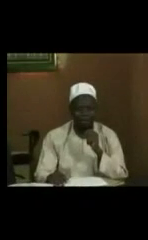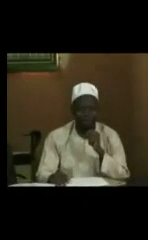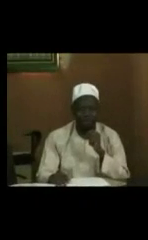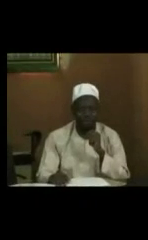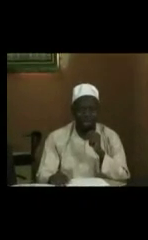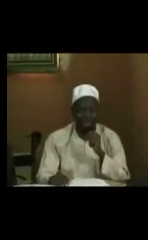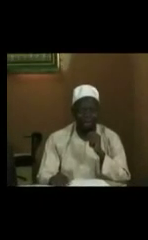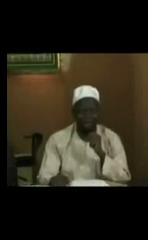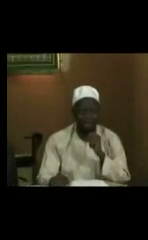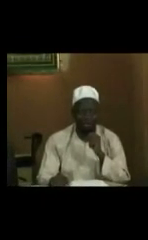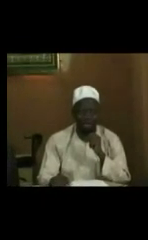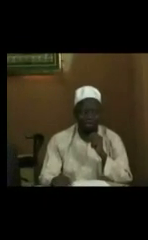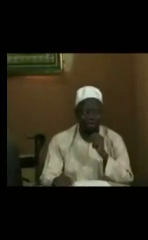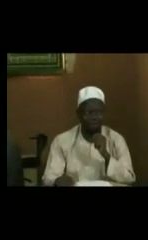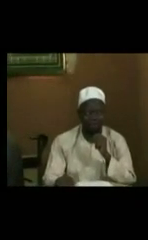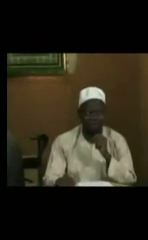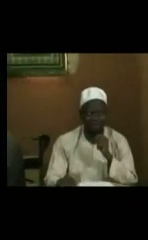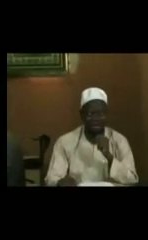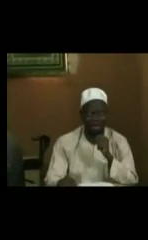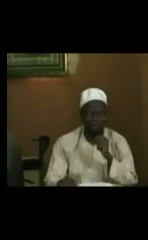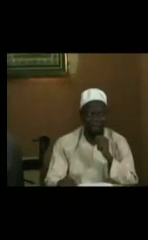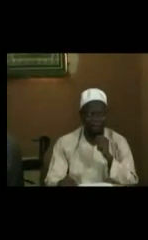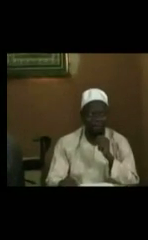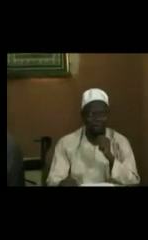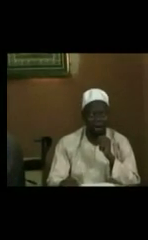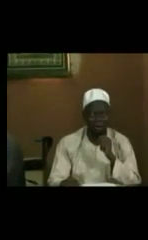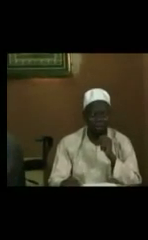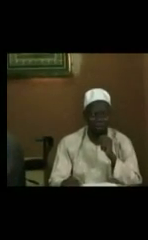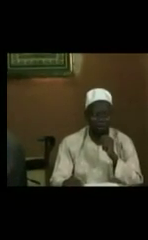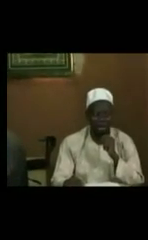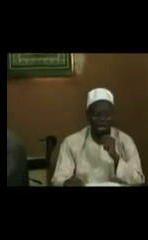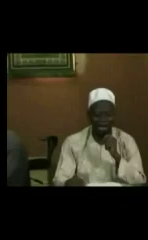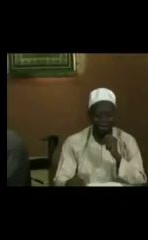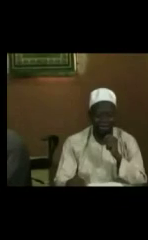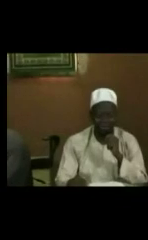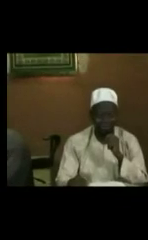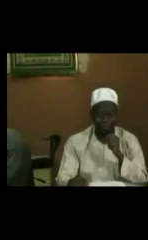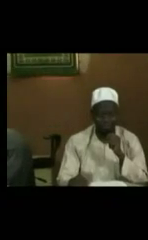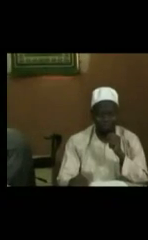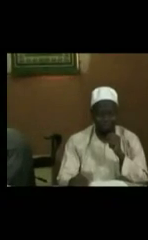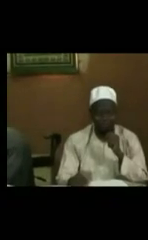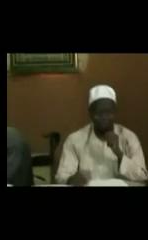نبابي سنة نبي شيمان سيشه بلو القرآن